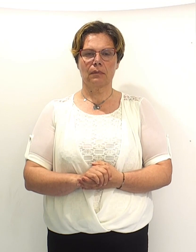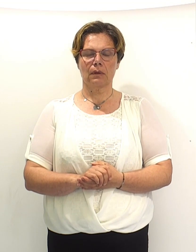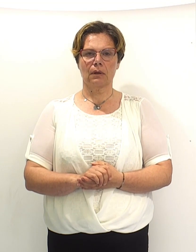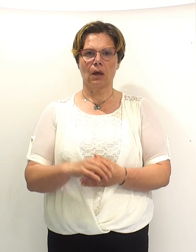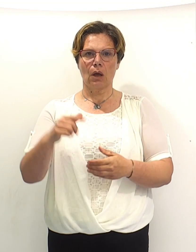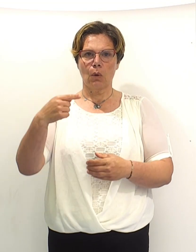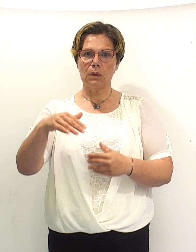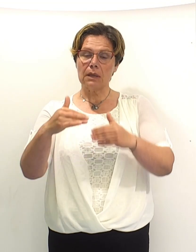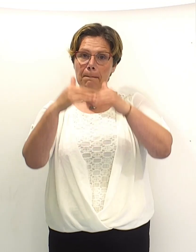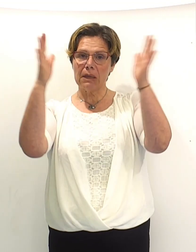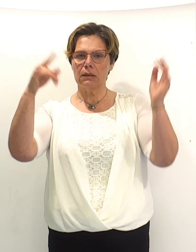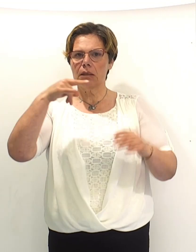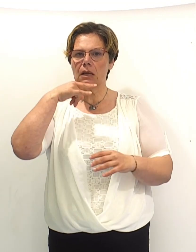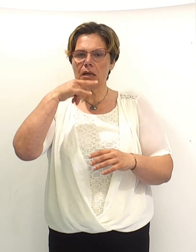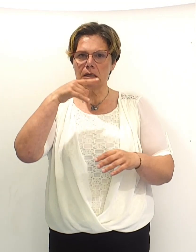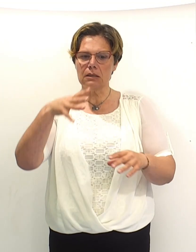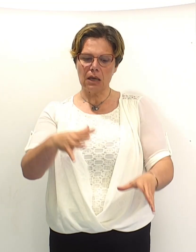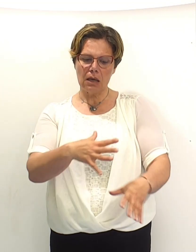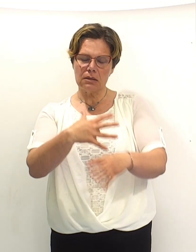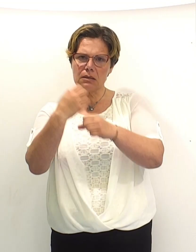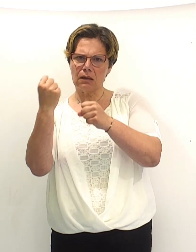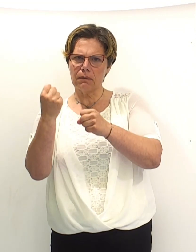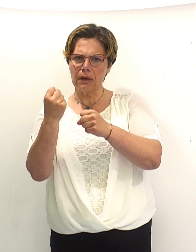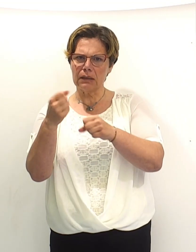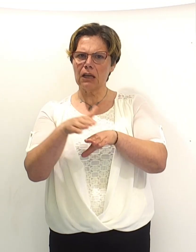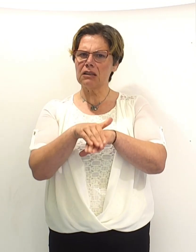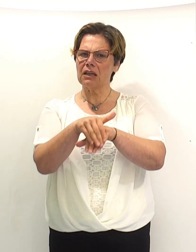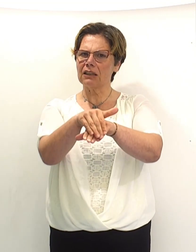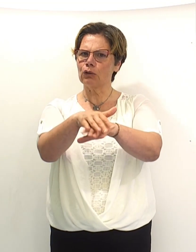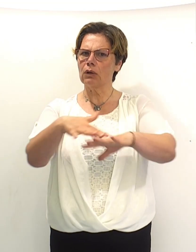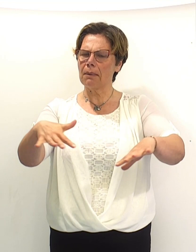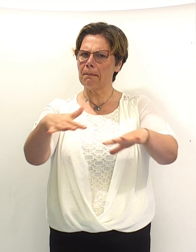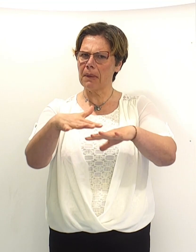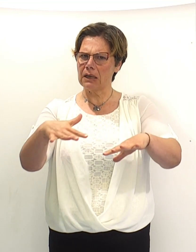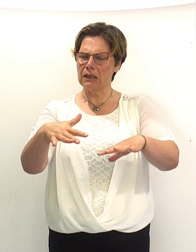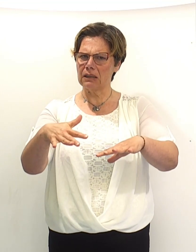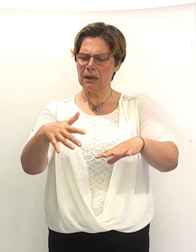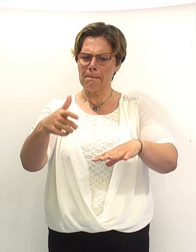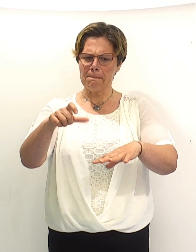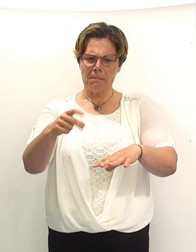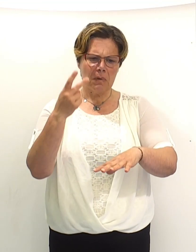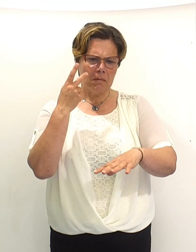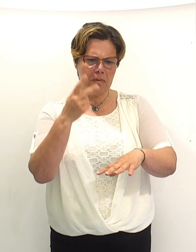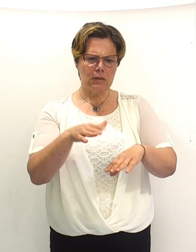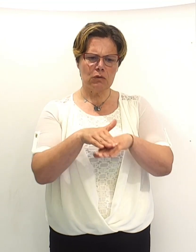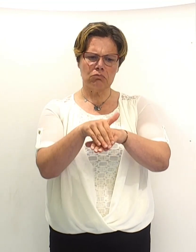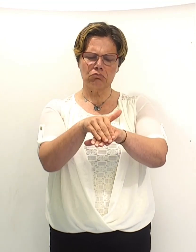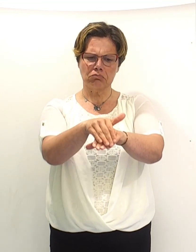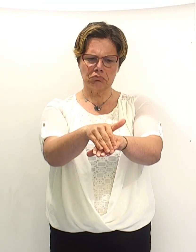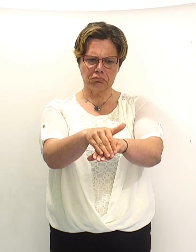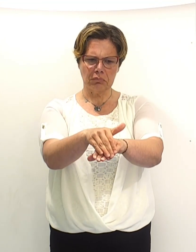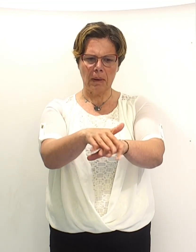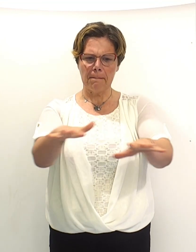Salvata questa mattina ad Ischia una tartaruga marina. L'animale era stato recuperato dopo che era